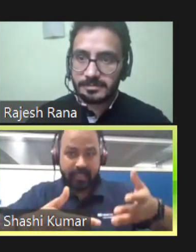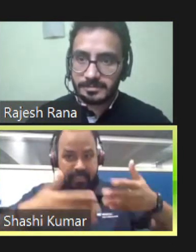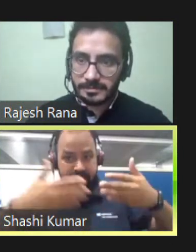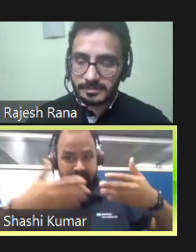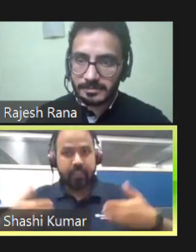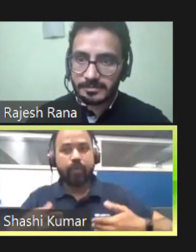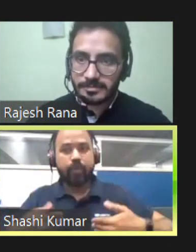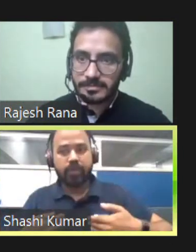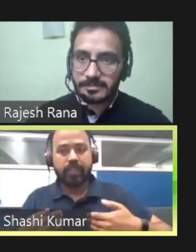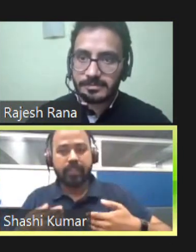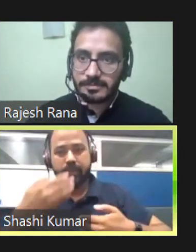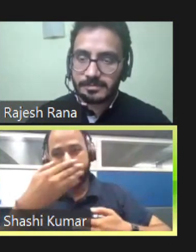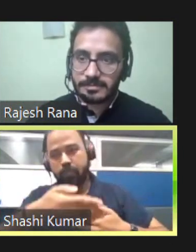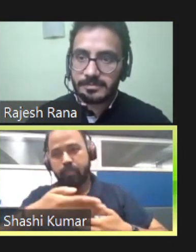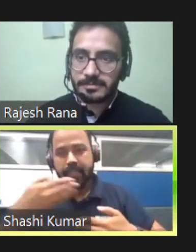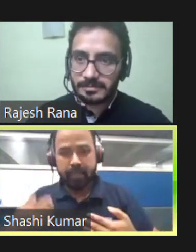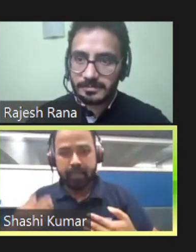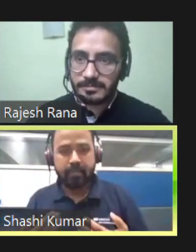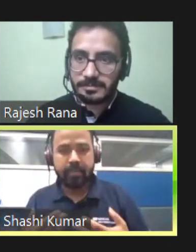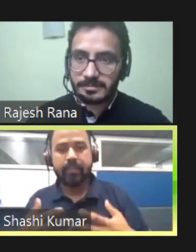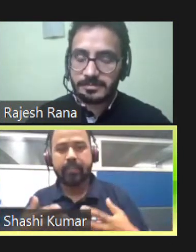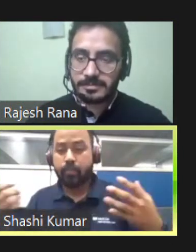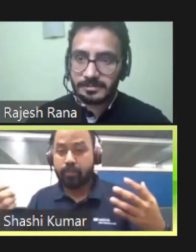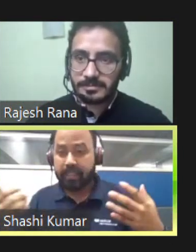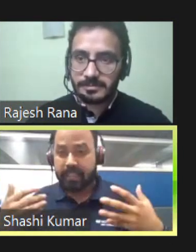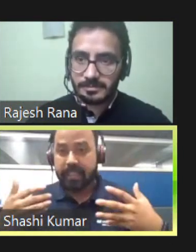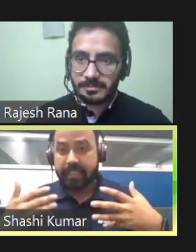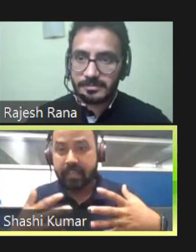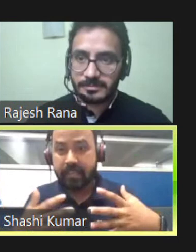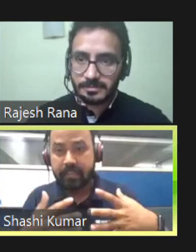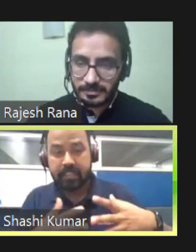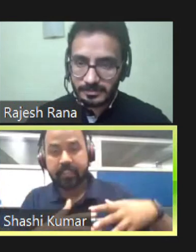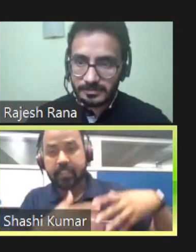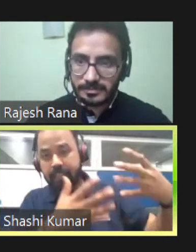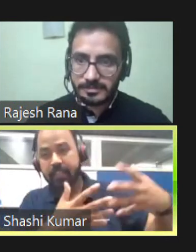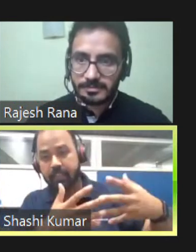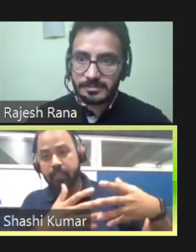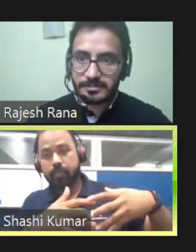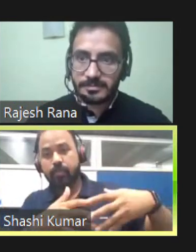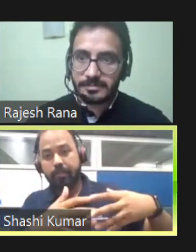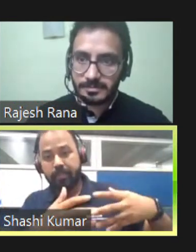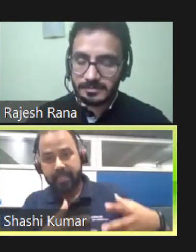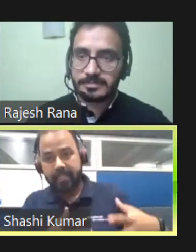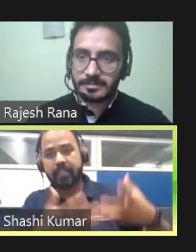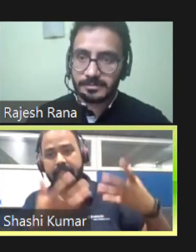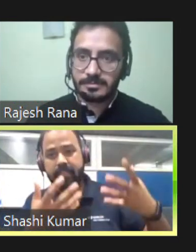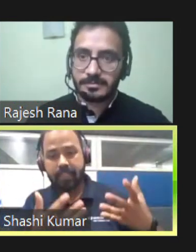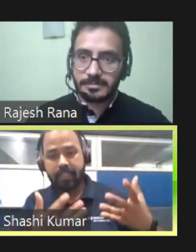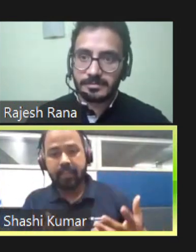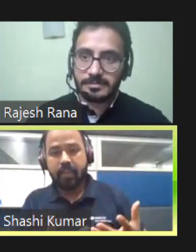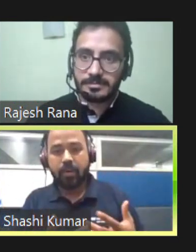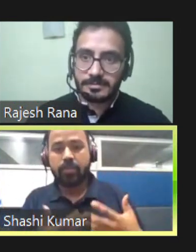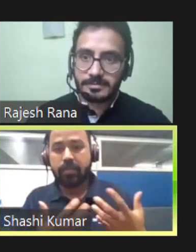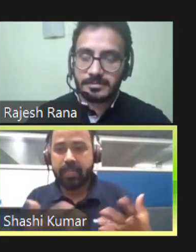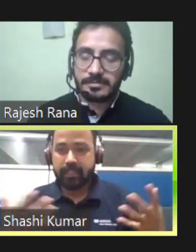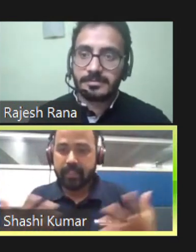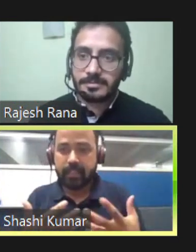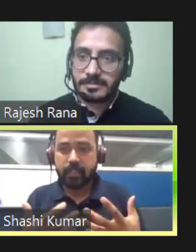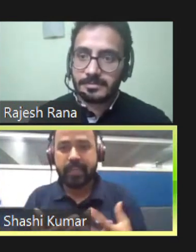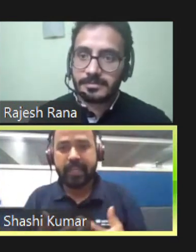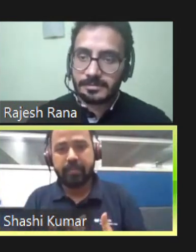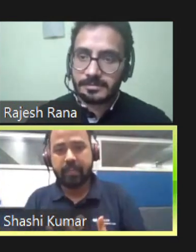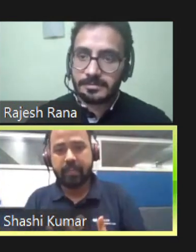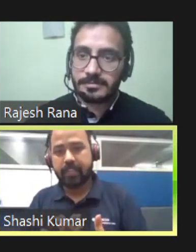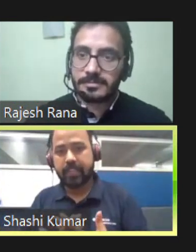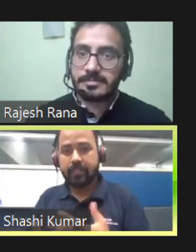बात करके कि ये चीज़ अगर हो सकती है। तो जूम ने हमें हेल्प की, जूम में ये टेक्नोलॉजी थी तो उनको हमने एडवांस किया और उनसे बात करके